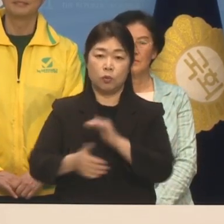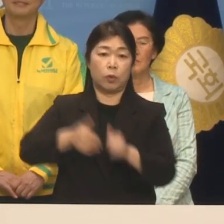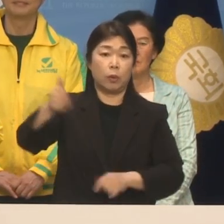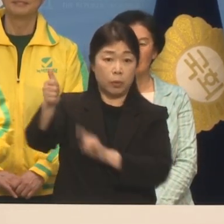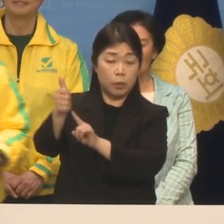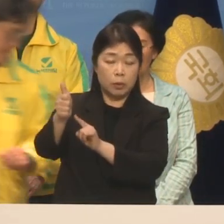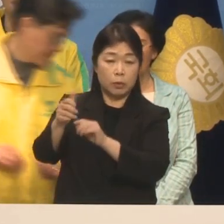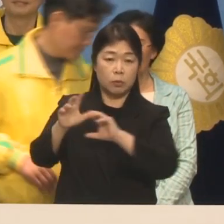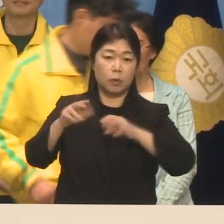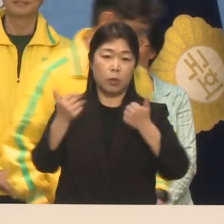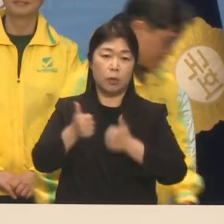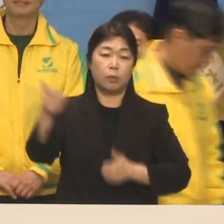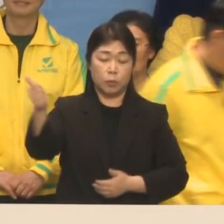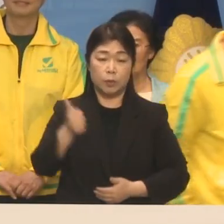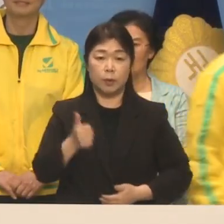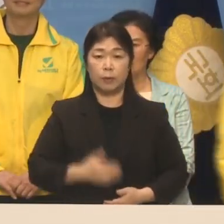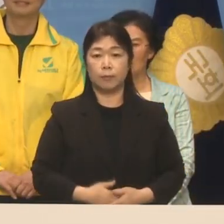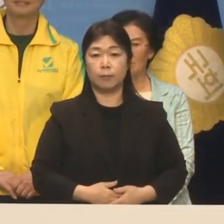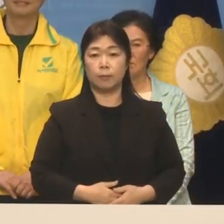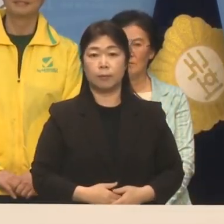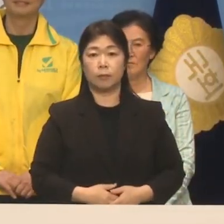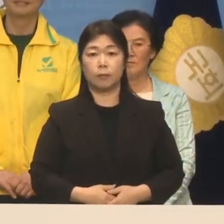하겠습니다.